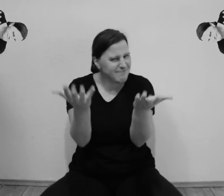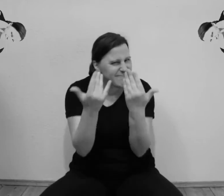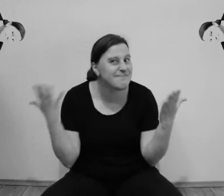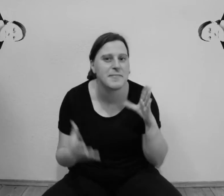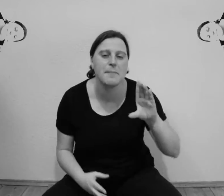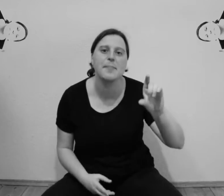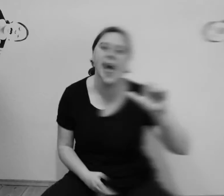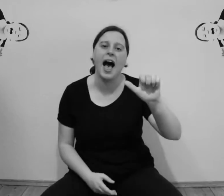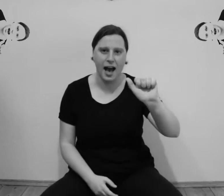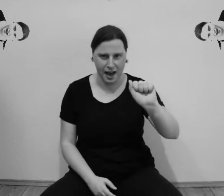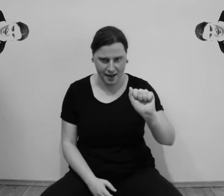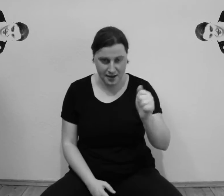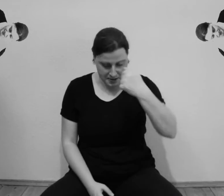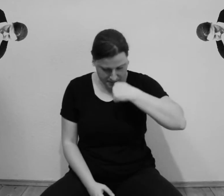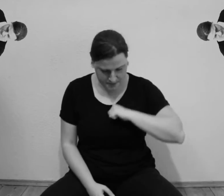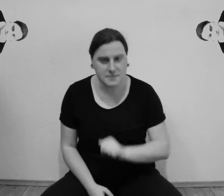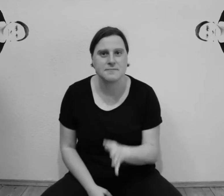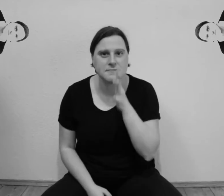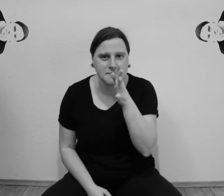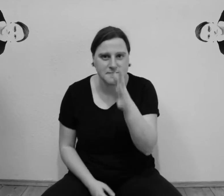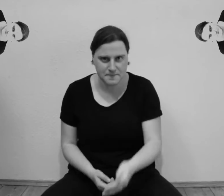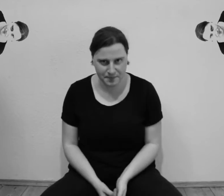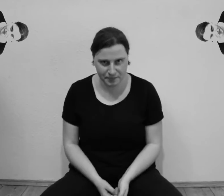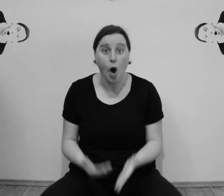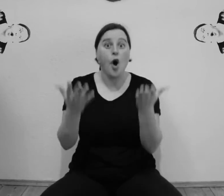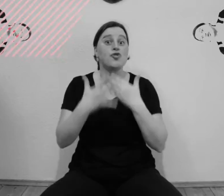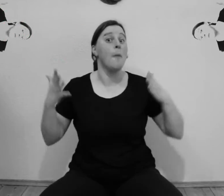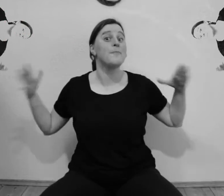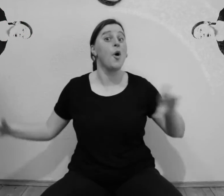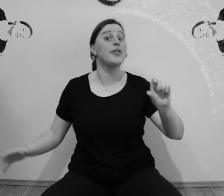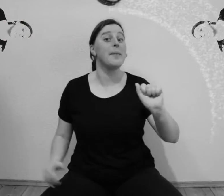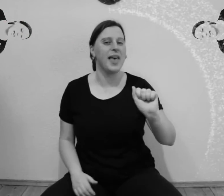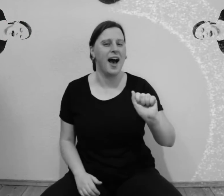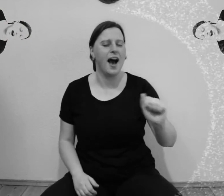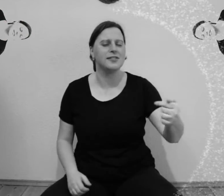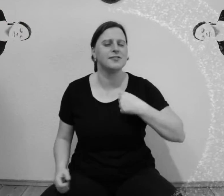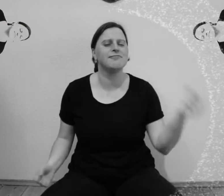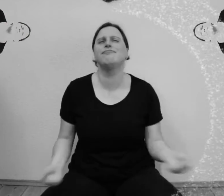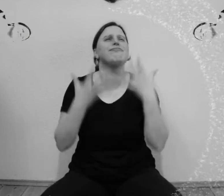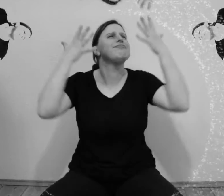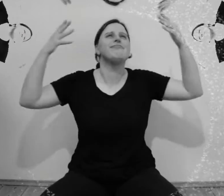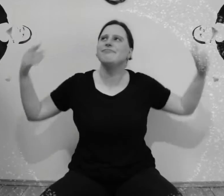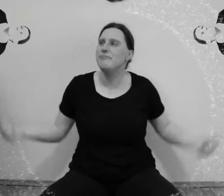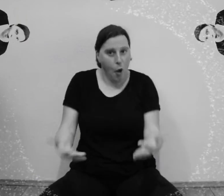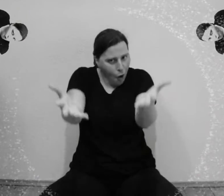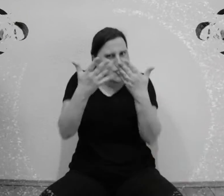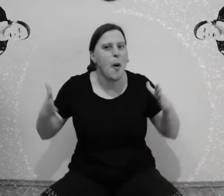Gib mir klar und sprich durch mich Komm, Saga, leuchte mich Komm,